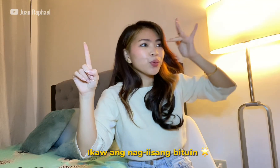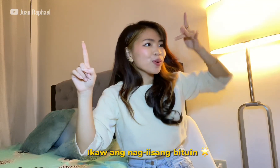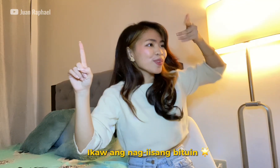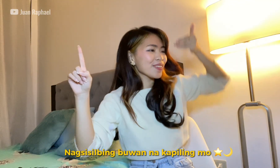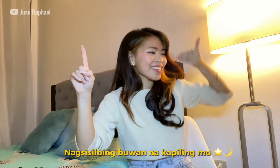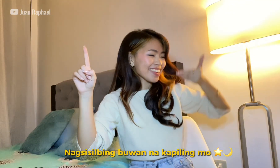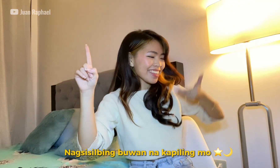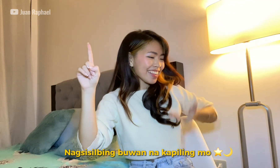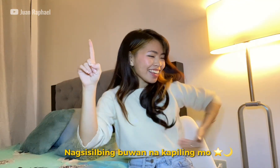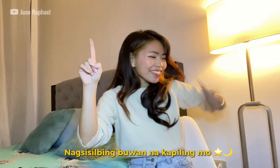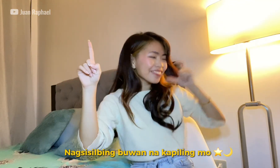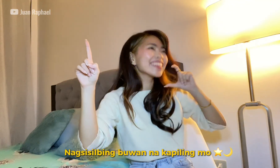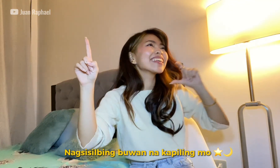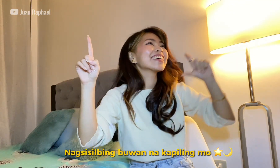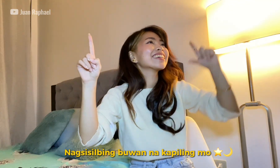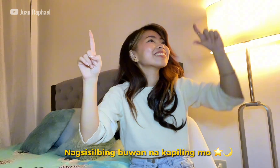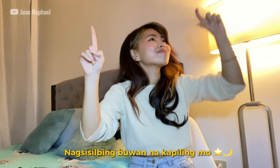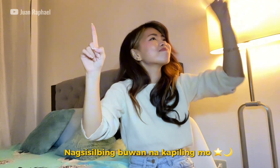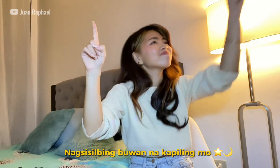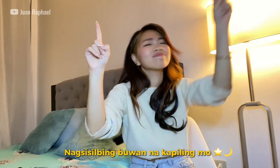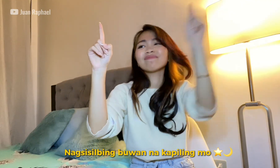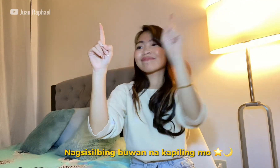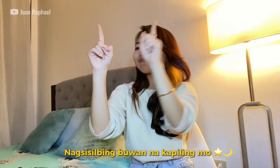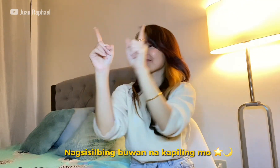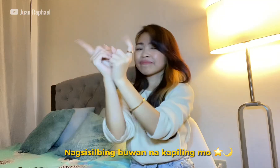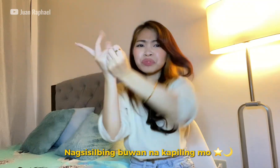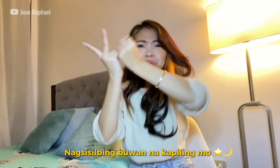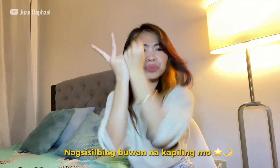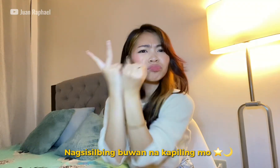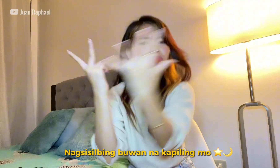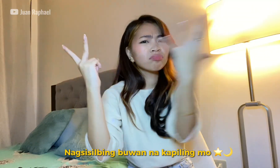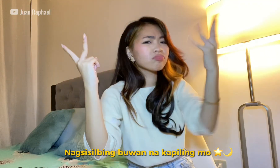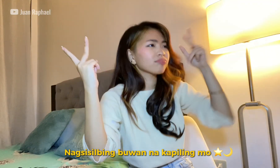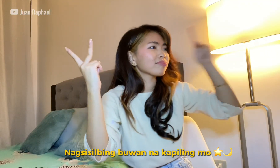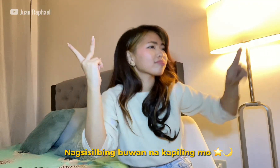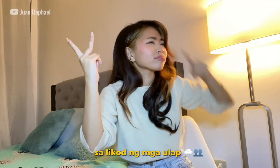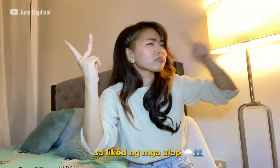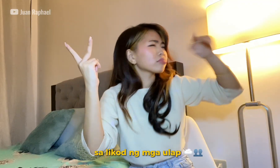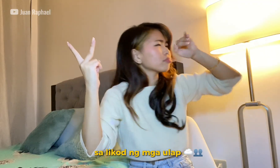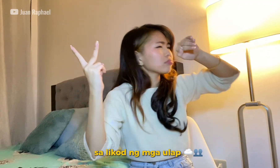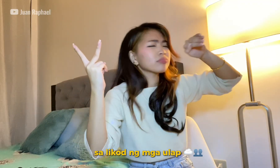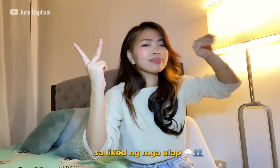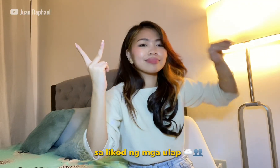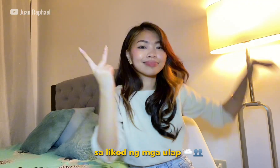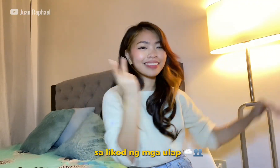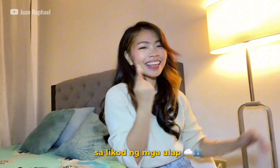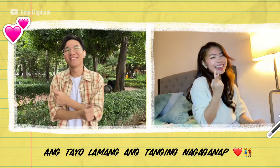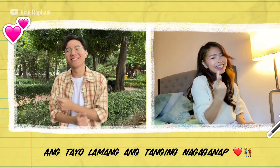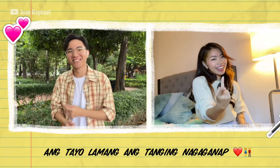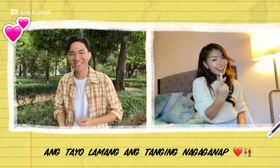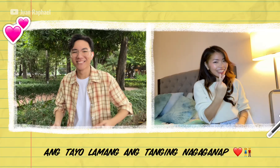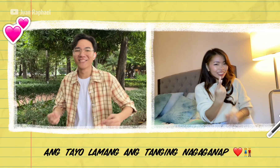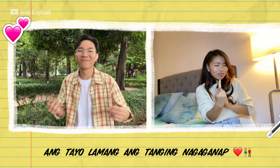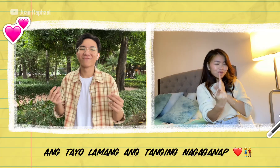bituing, nagsisilbing buwan na kapiling mo. Sa likod ng mga ulap ang tayo lamang ang